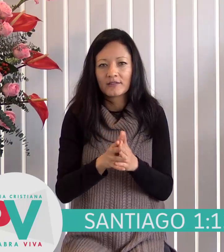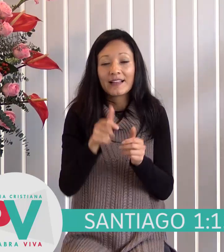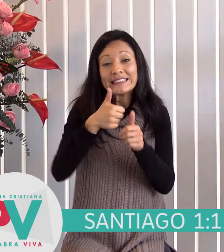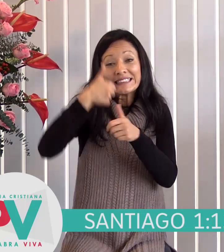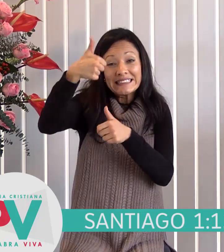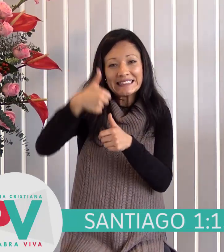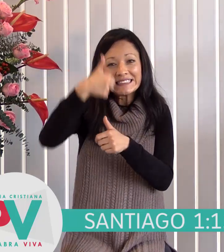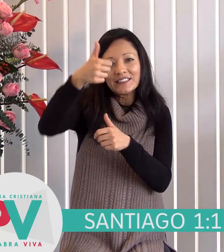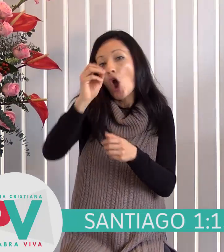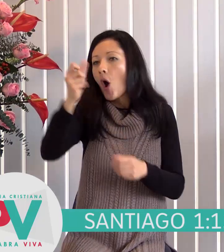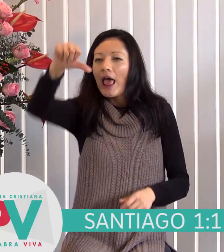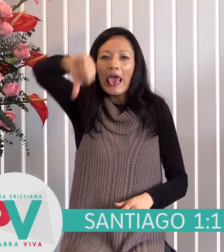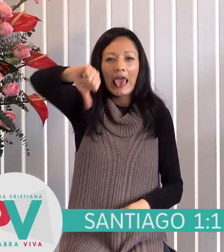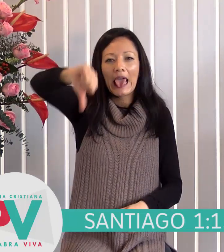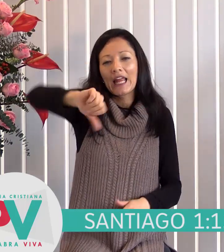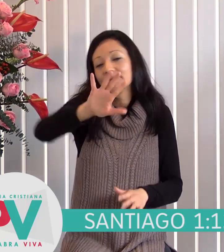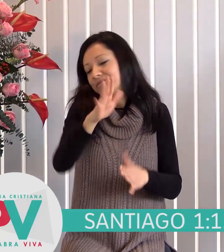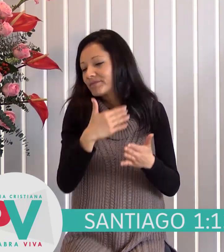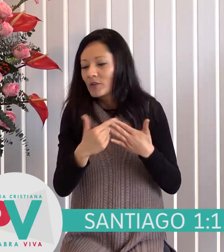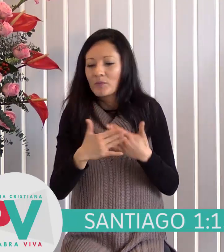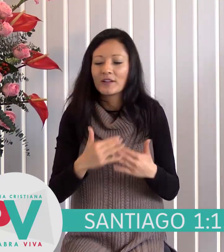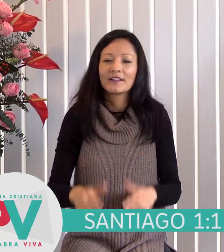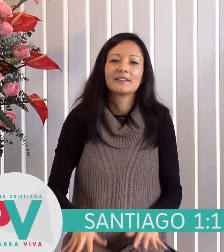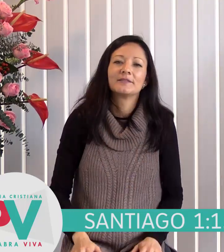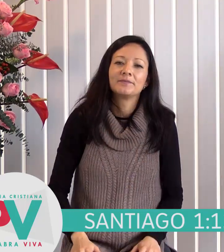pero dislike,